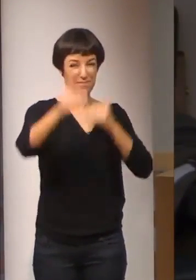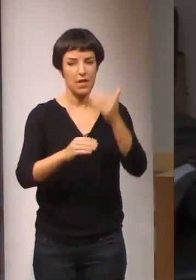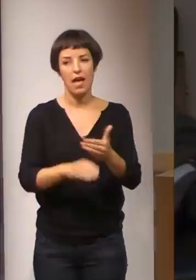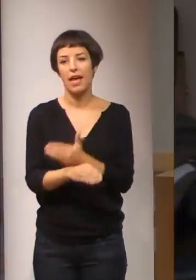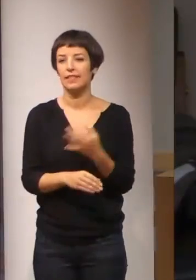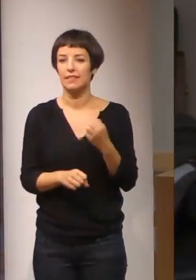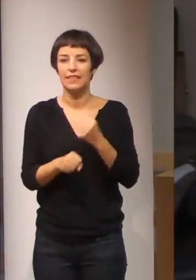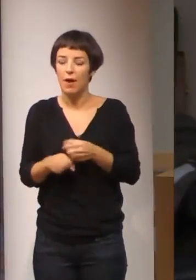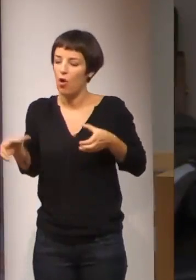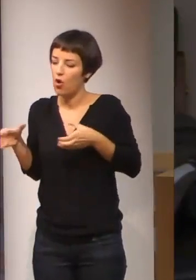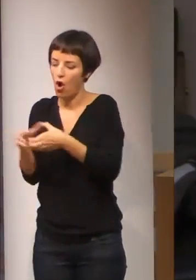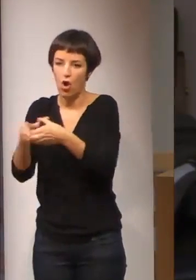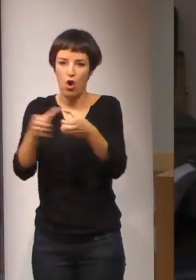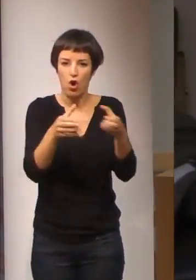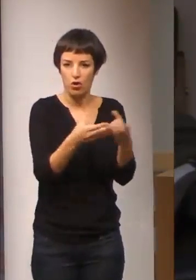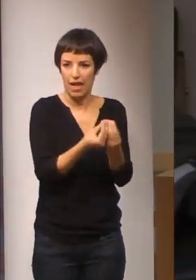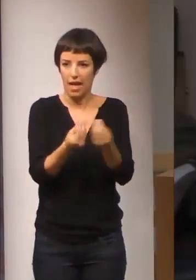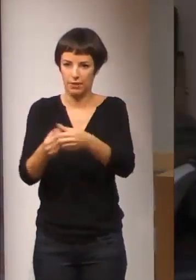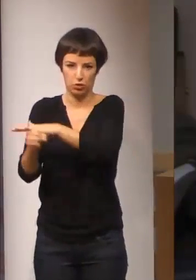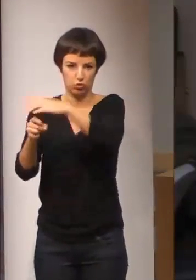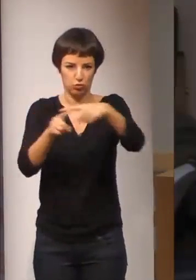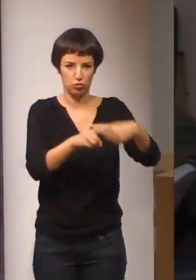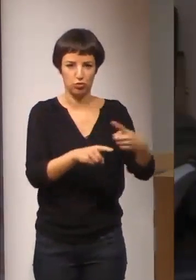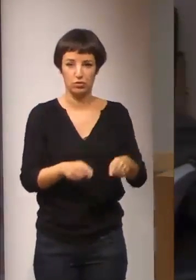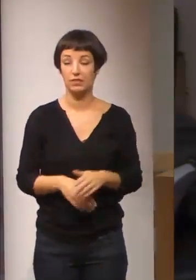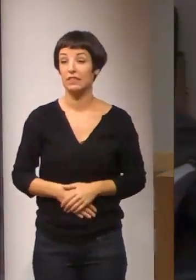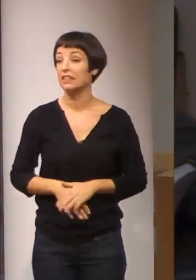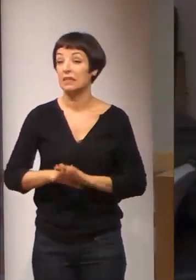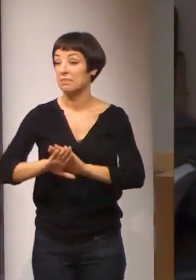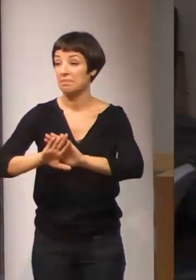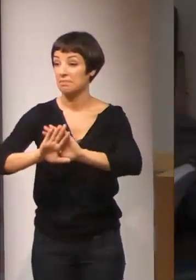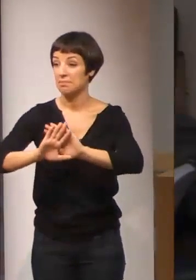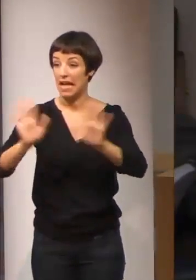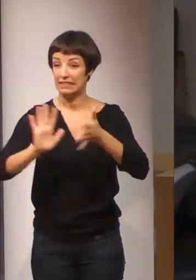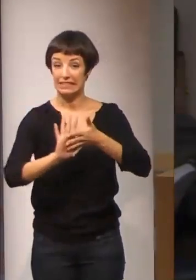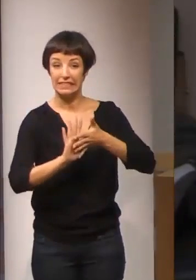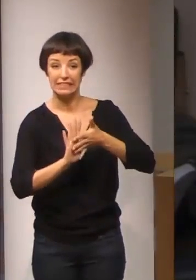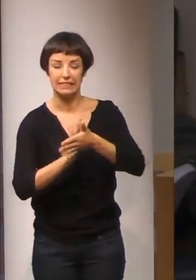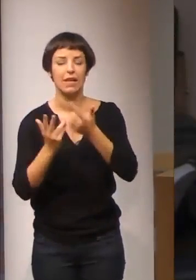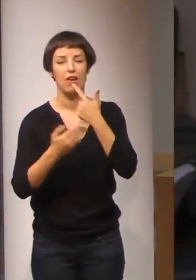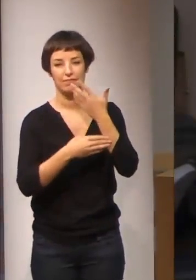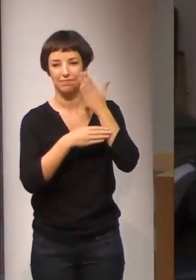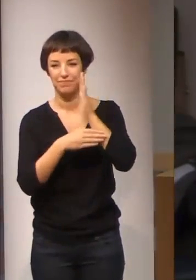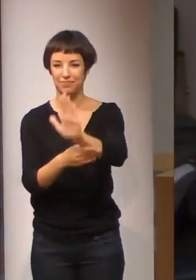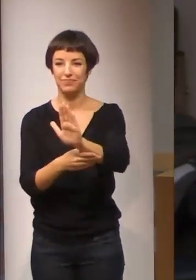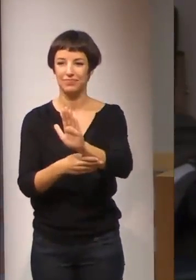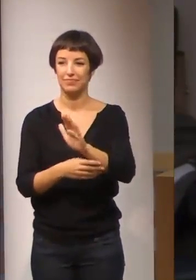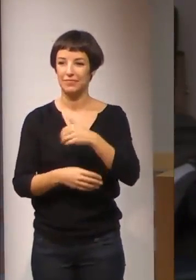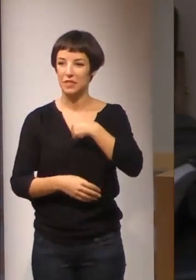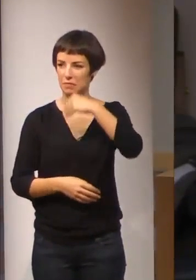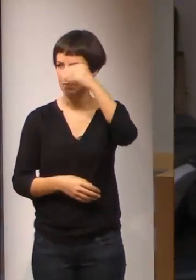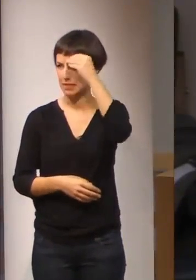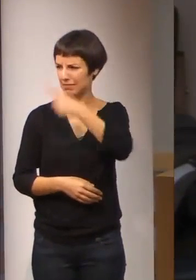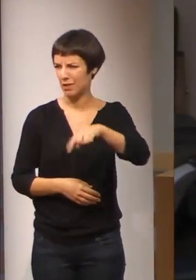en todos estos ámbitos. Sin más dilación, voy a presentar, aunque me imagino que